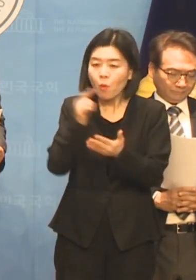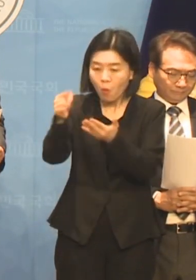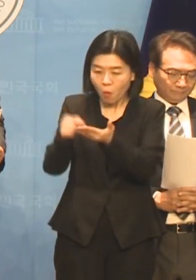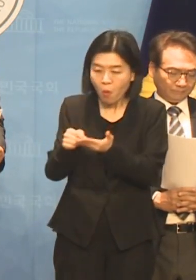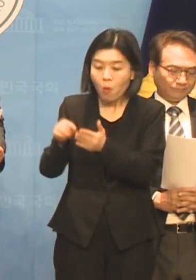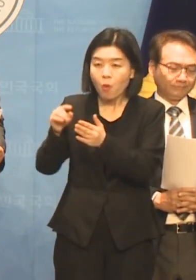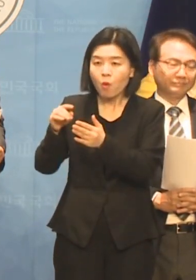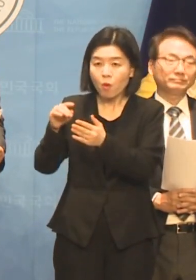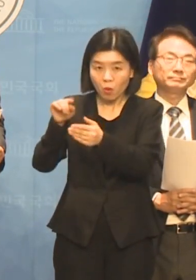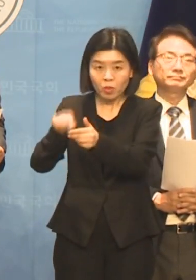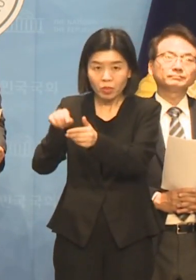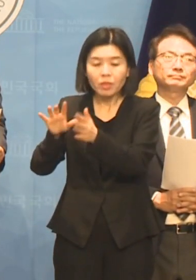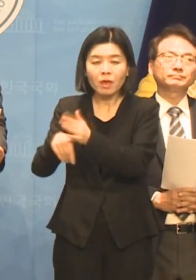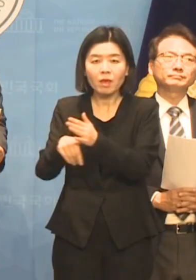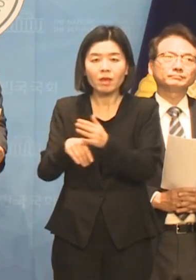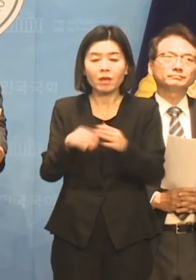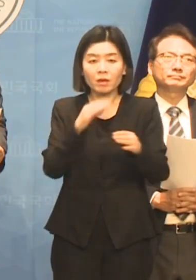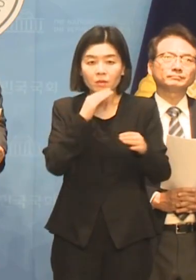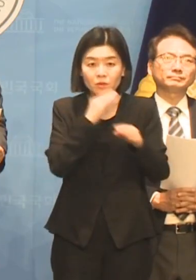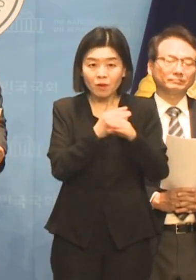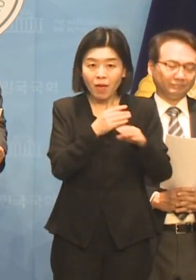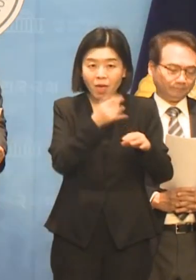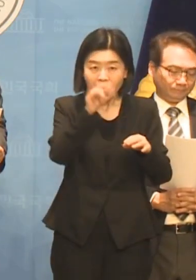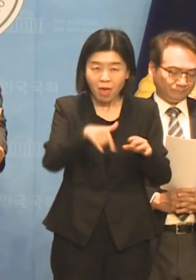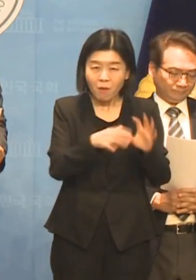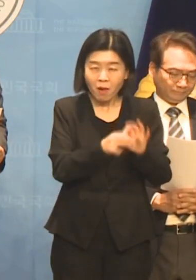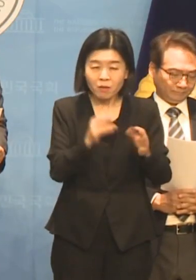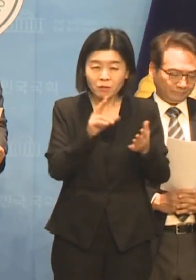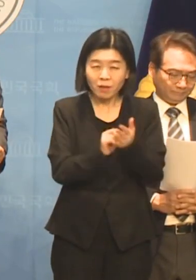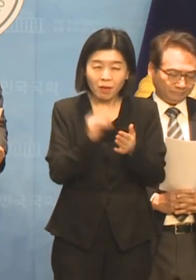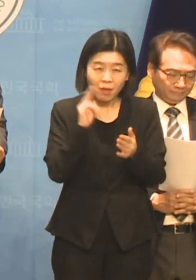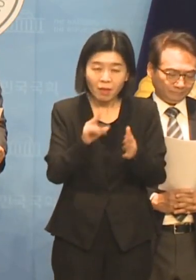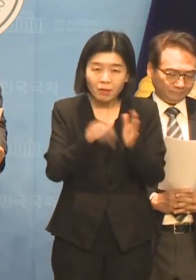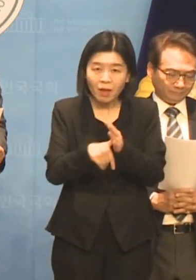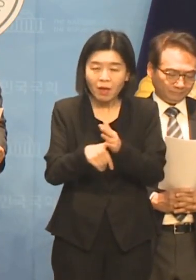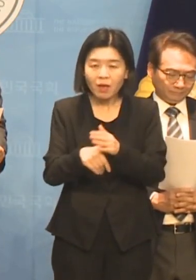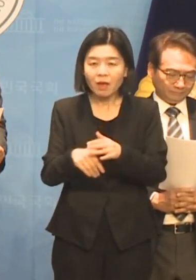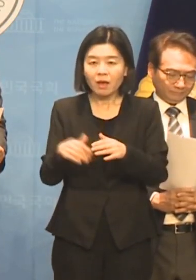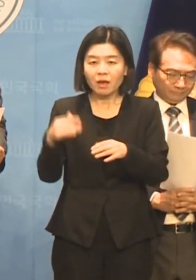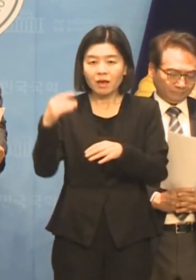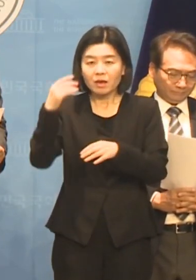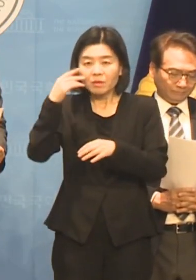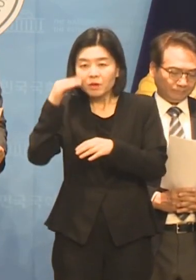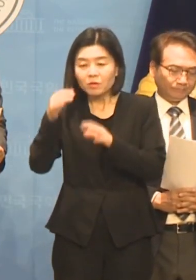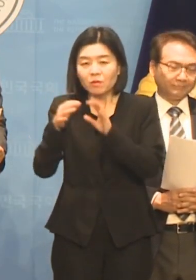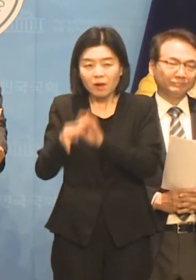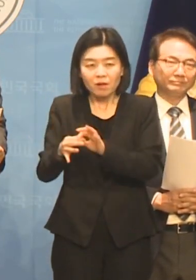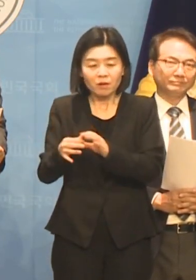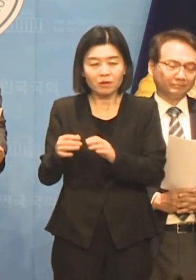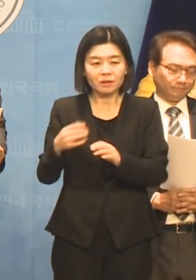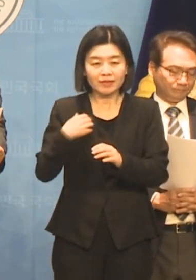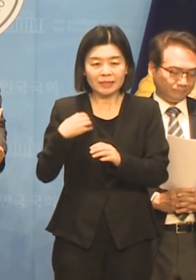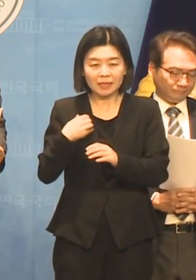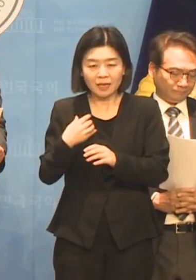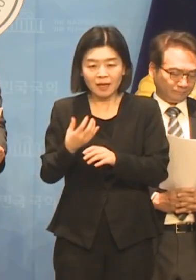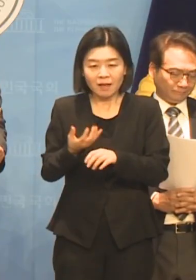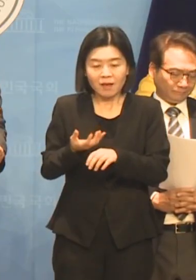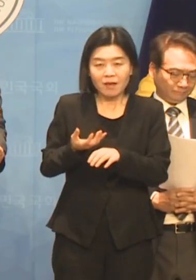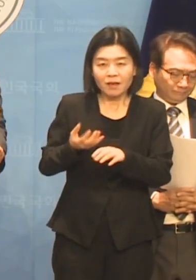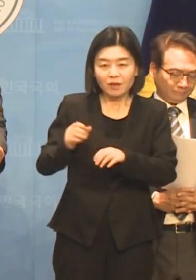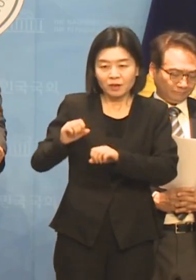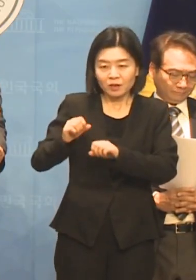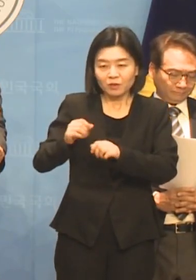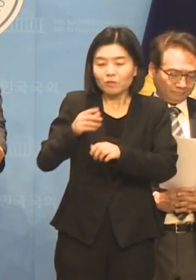북핵 문제가 심각해지면 전술핵 배치나 자체핵을 보유할 수 있다는 발언을 비공개 회의에서